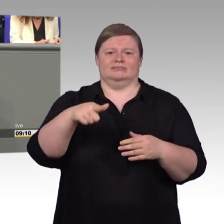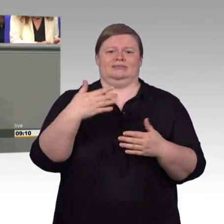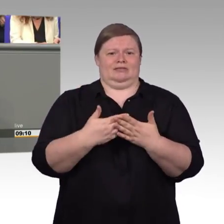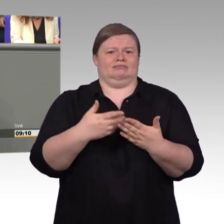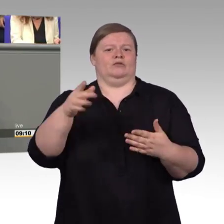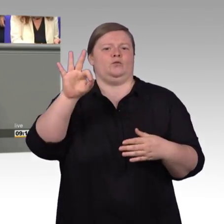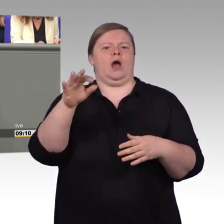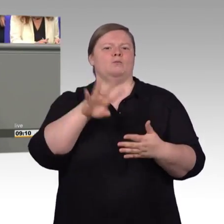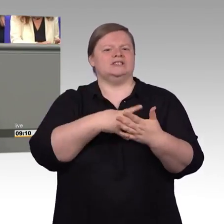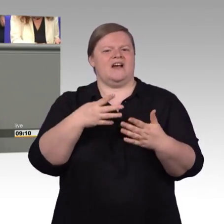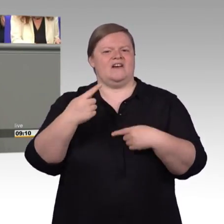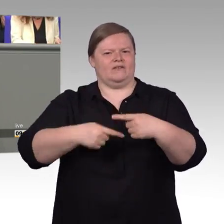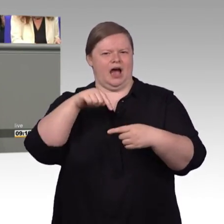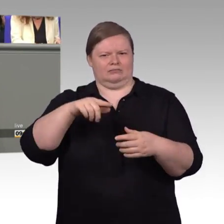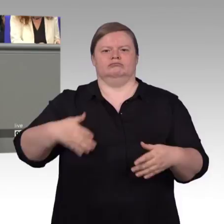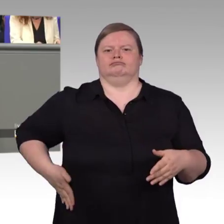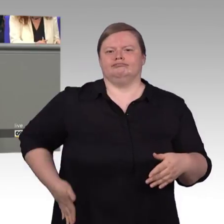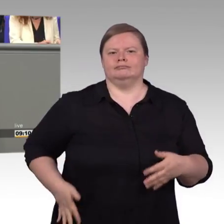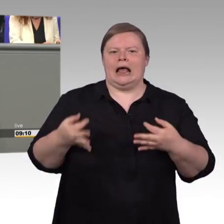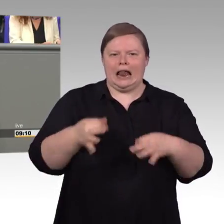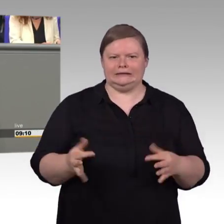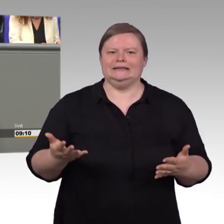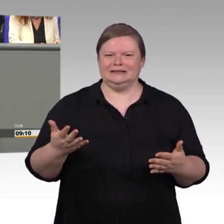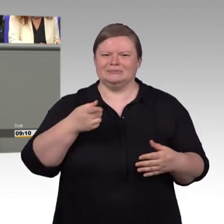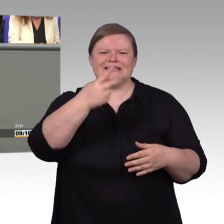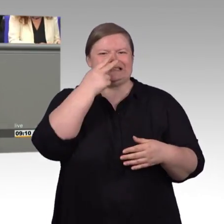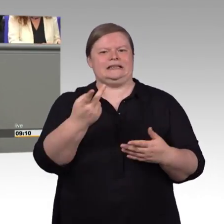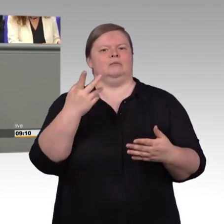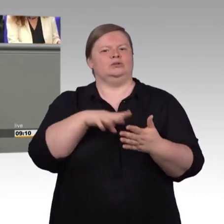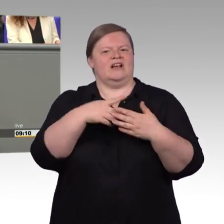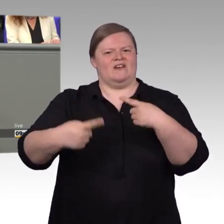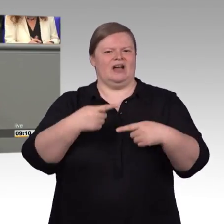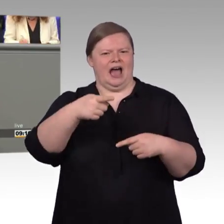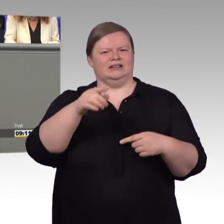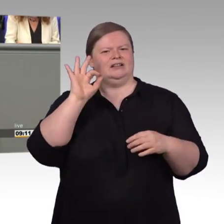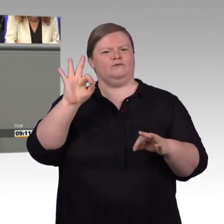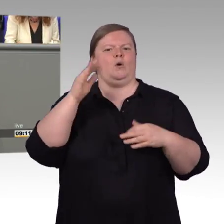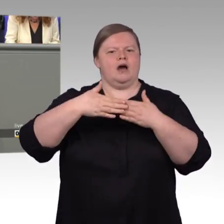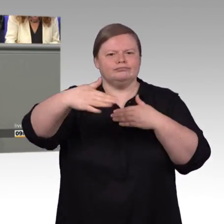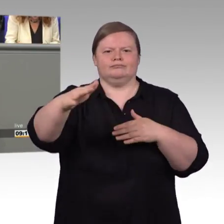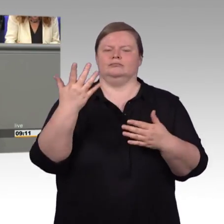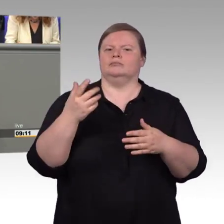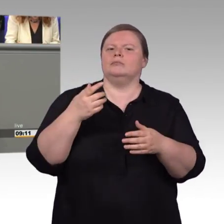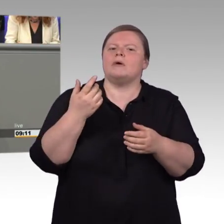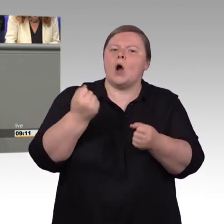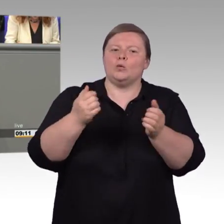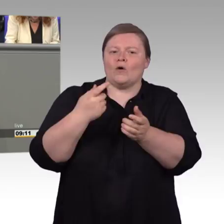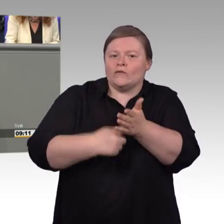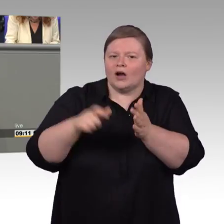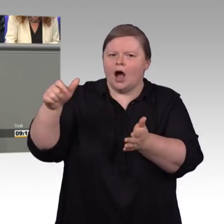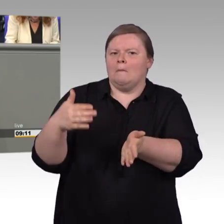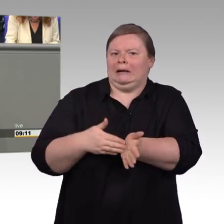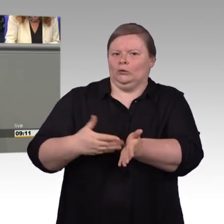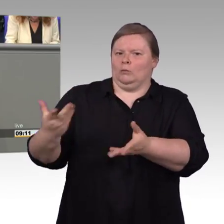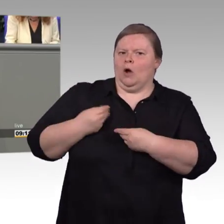der Bundesregierung, den haben wir nur an wenigen Stellen geändert. Wir haben geregelt, dass ein Gericht zuständig ist, und zwar